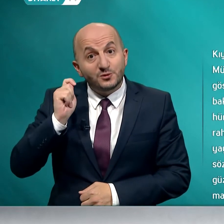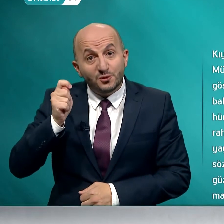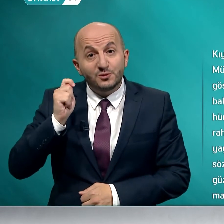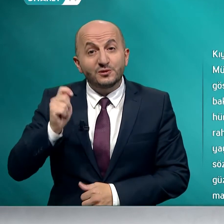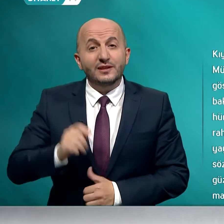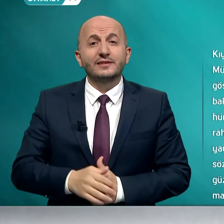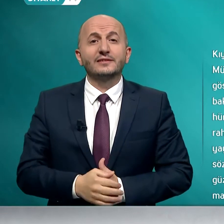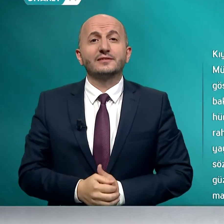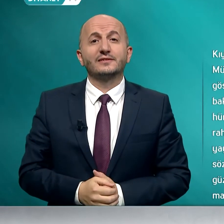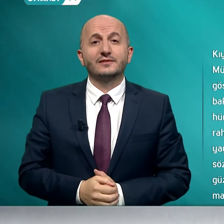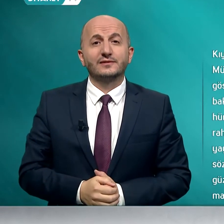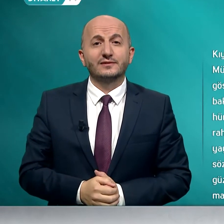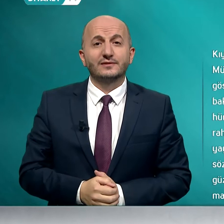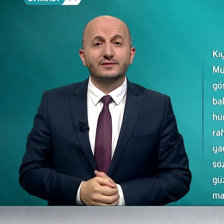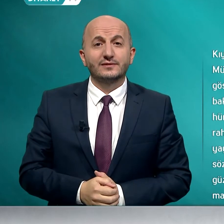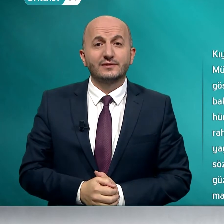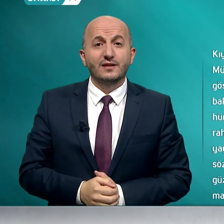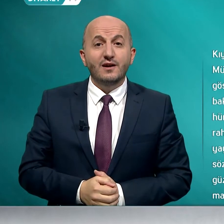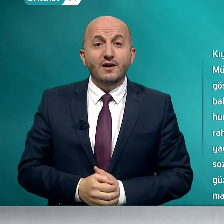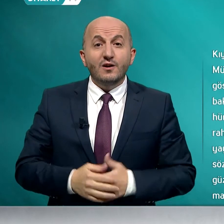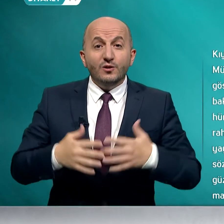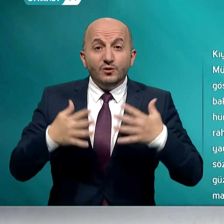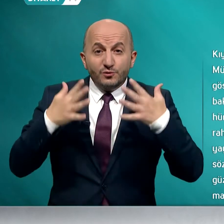göstermek zorundadır.